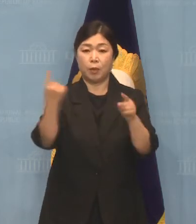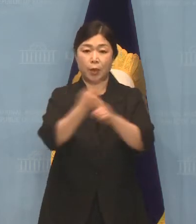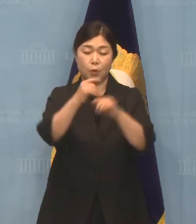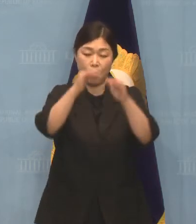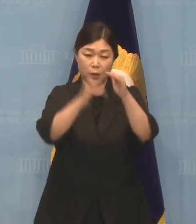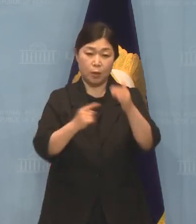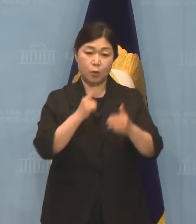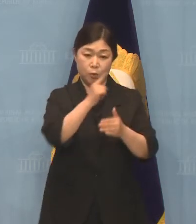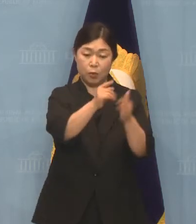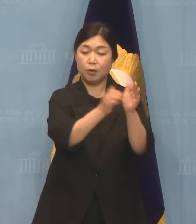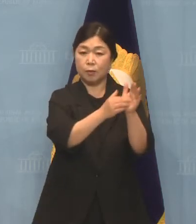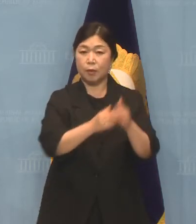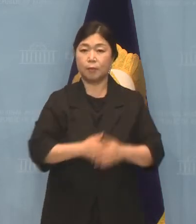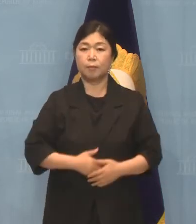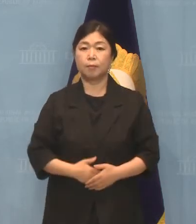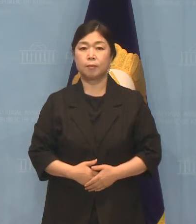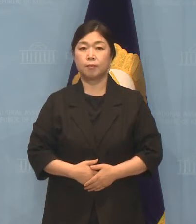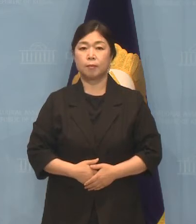접수되었습니다.